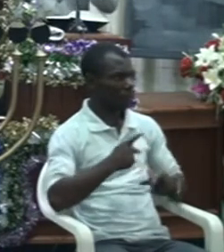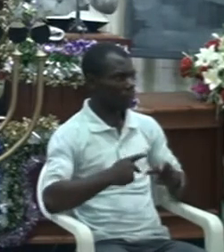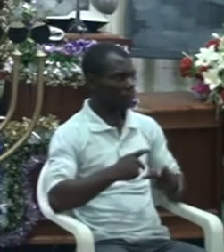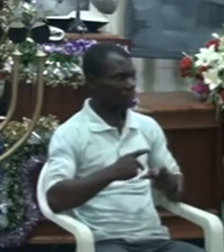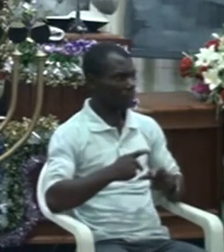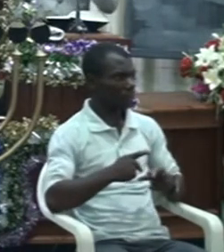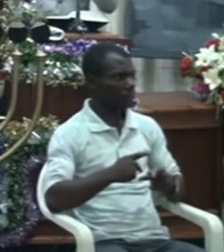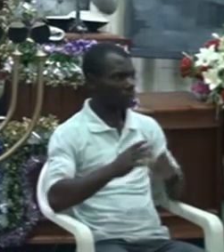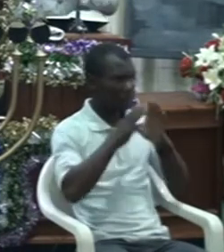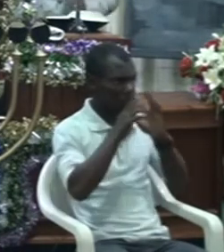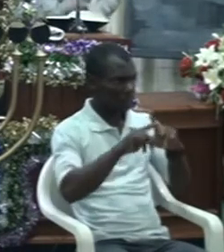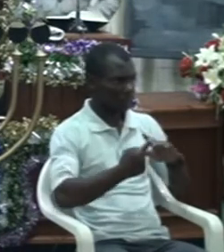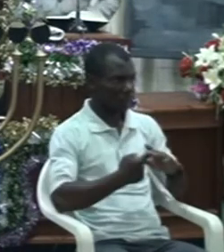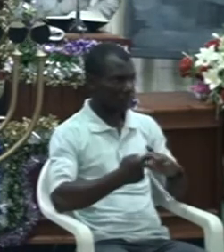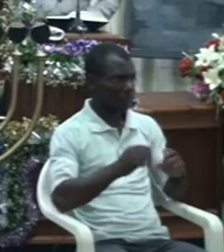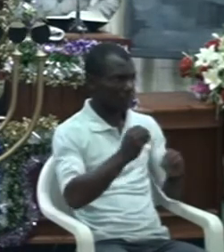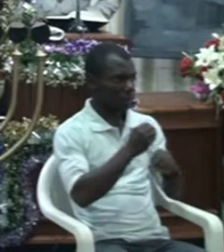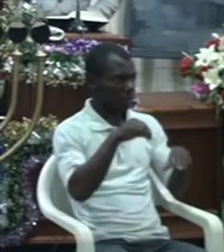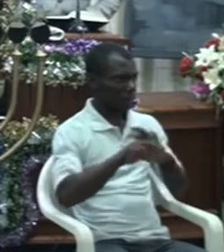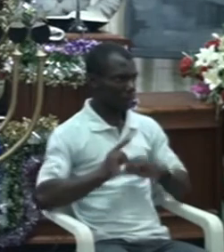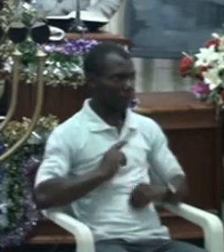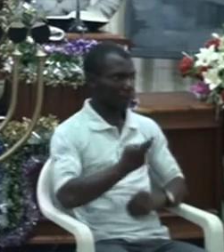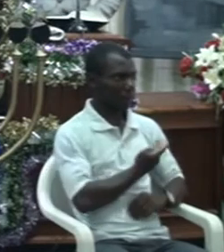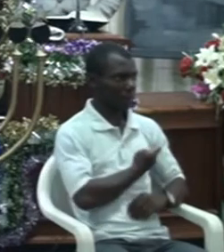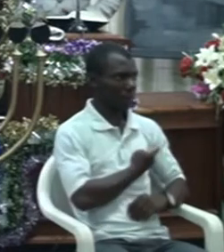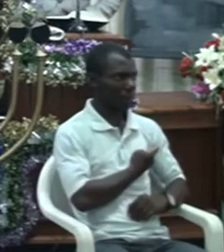il ne vient pas commencer l'œuvre à nous,